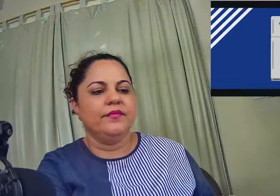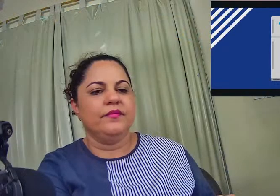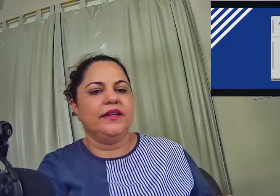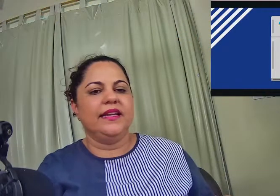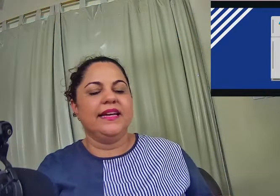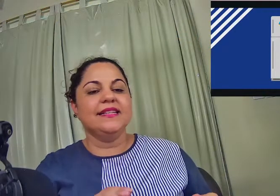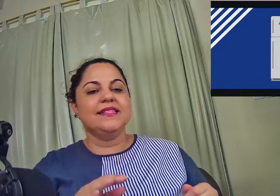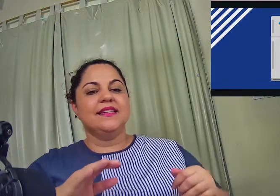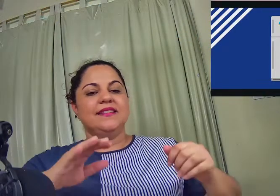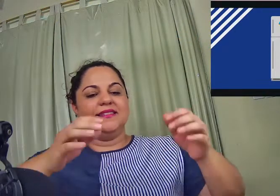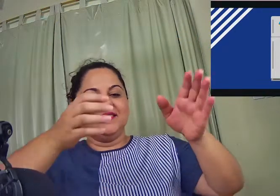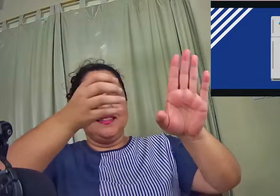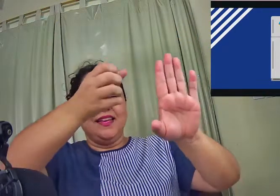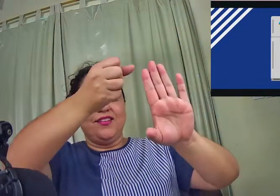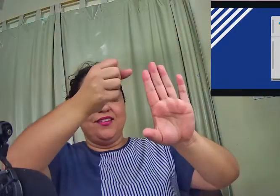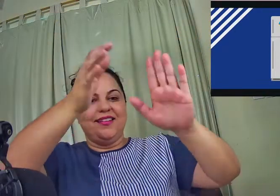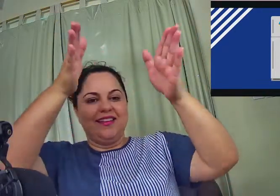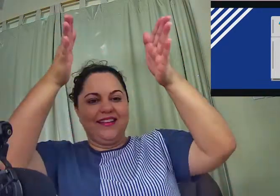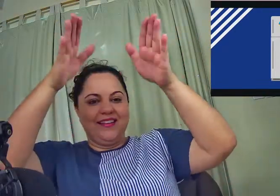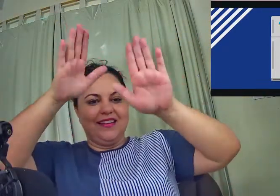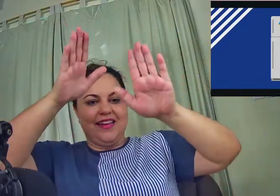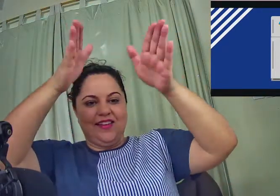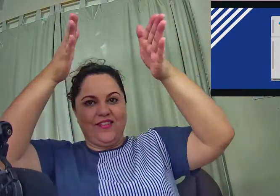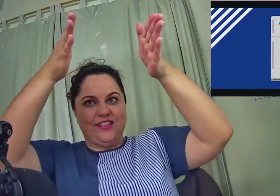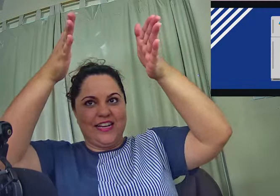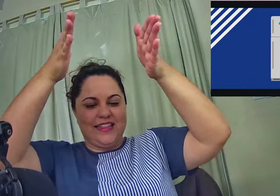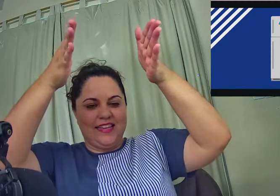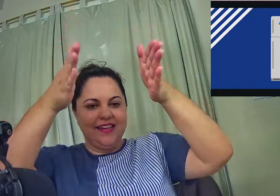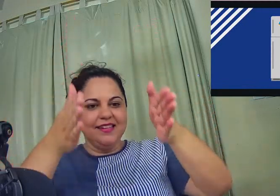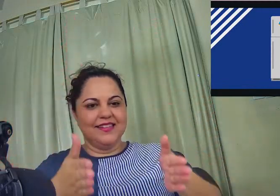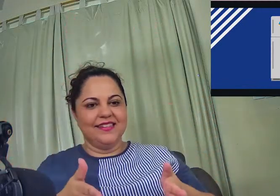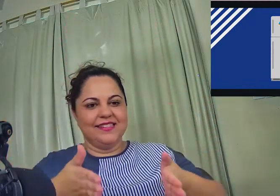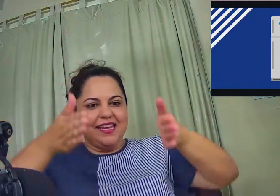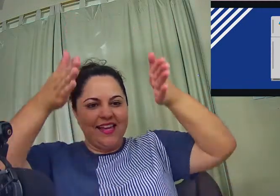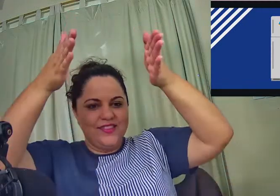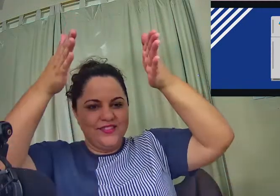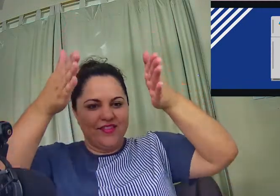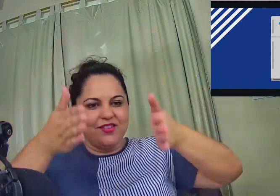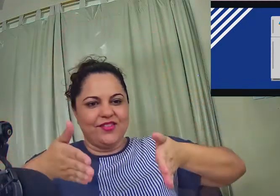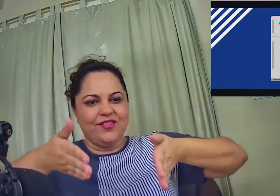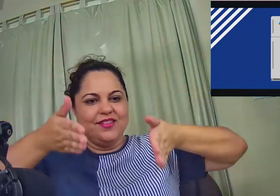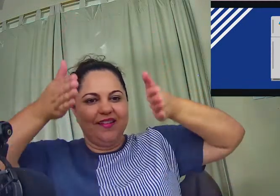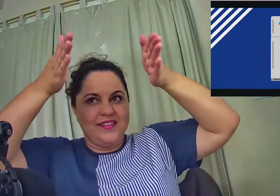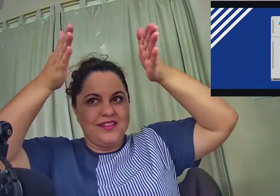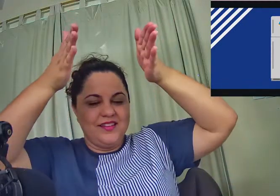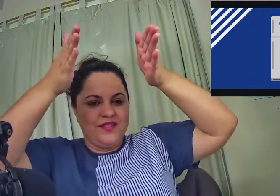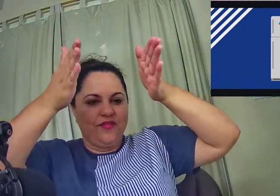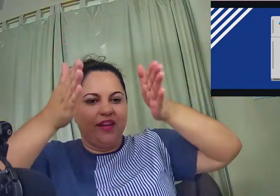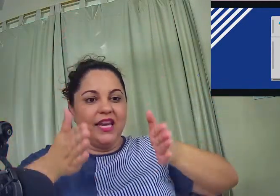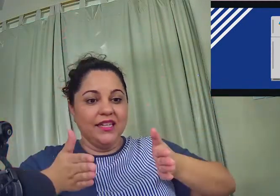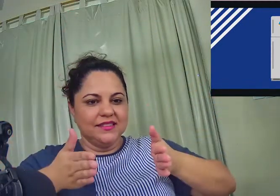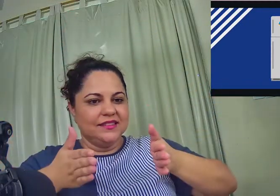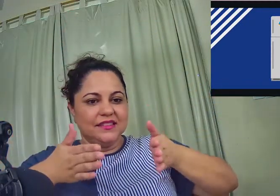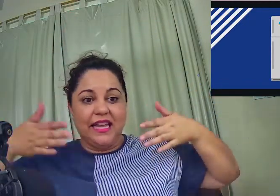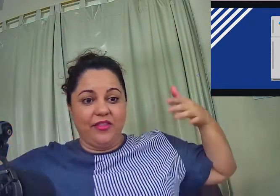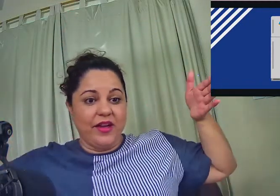Ela é assim, né, ó. Aqui, ó, a geladeira, certo? Ó, fina, porque ela não é